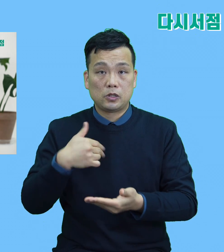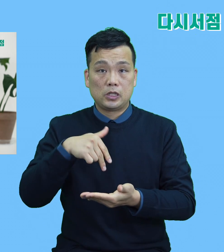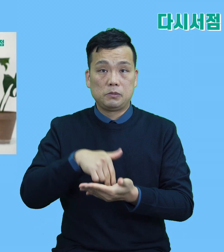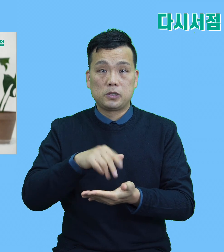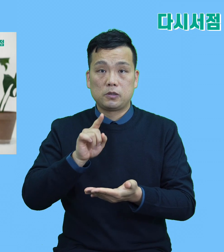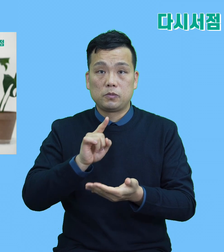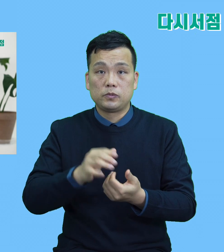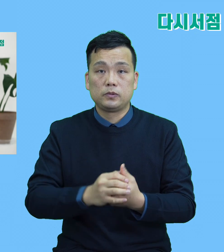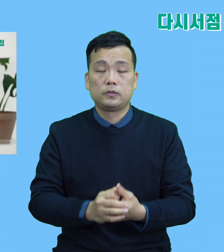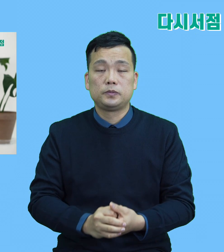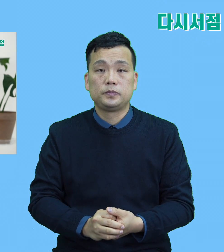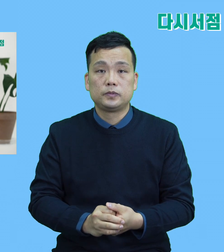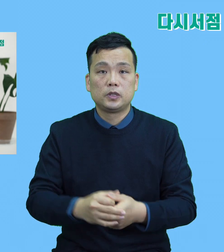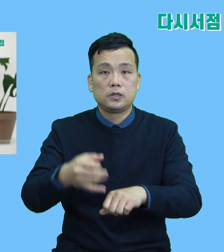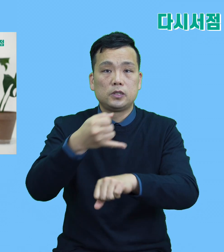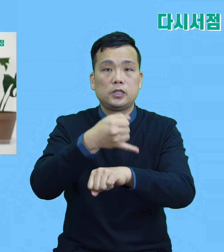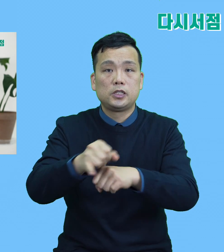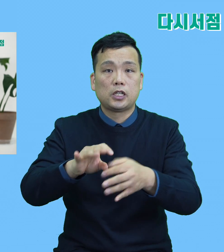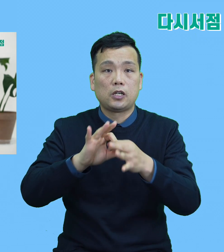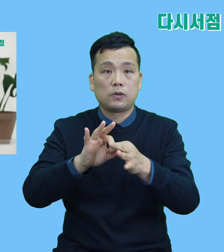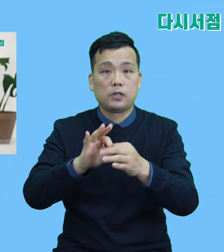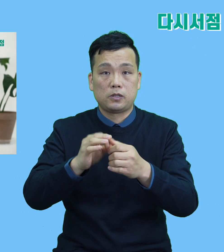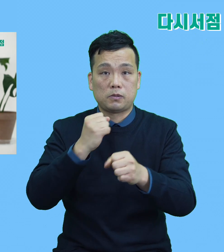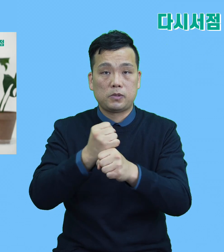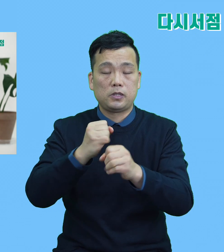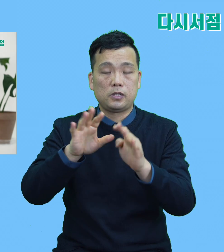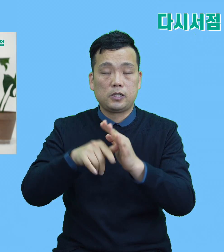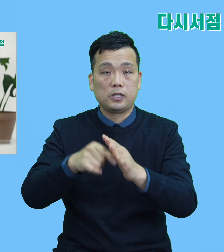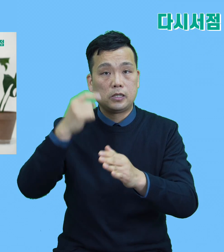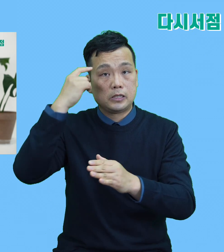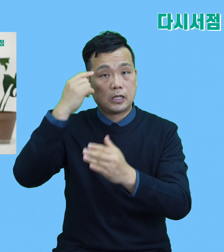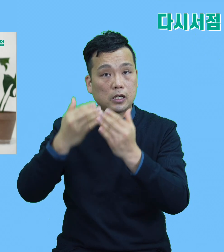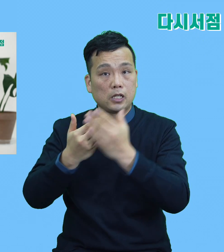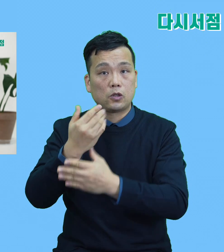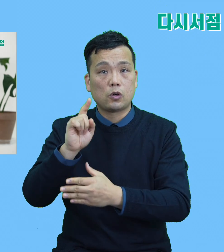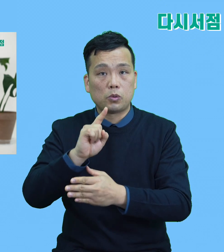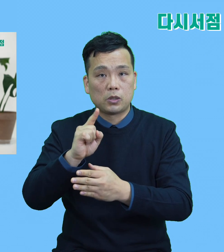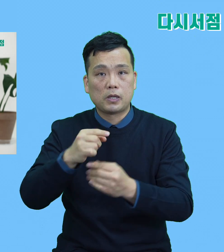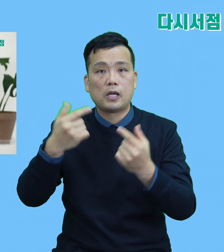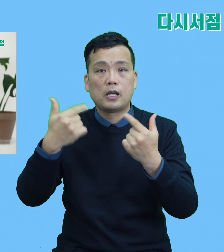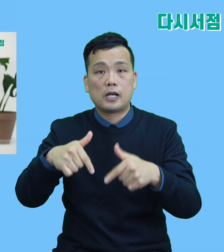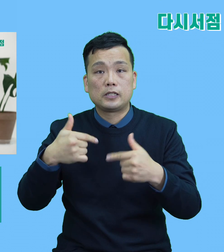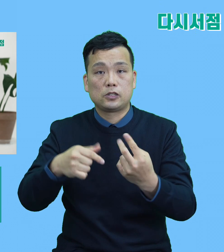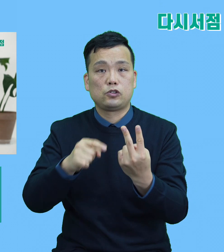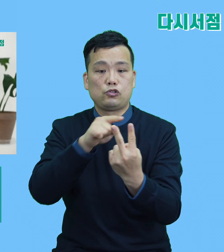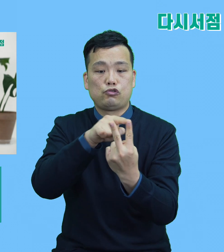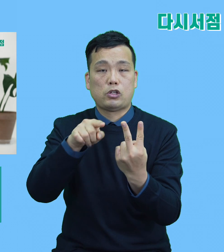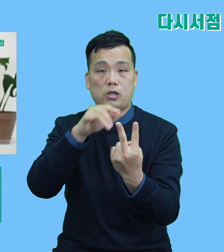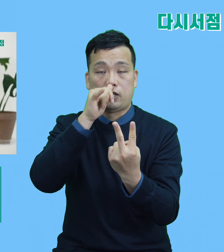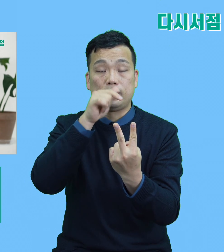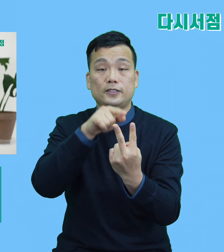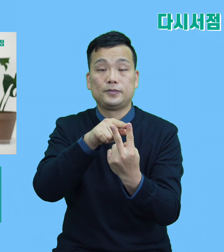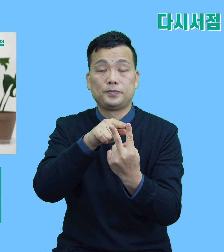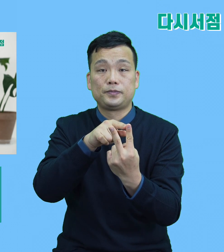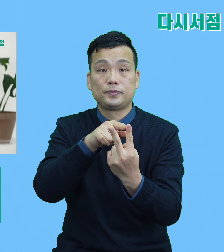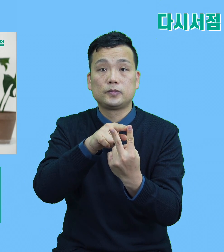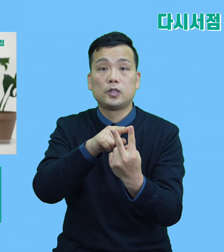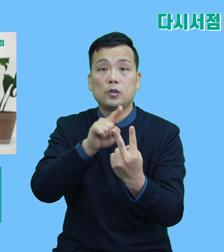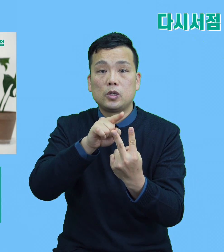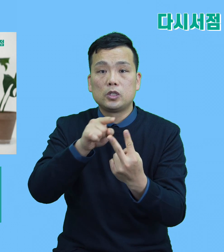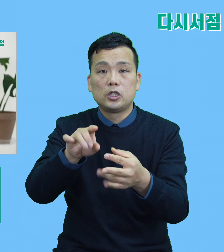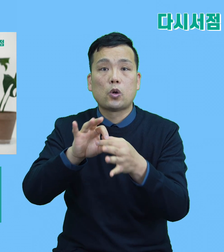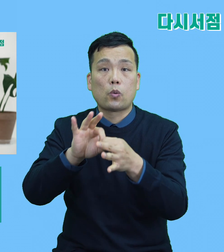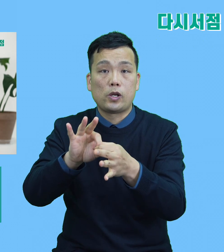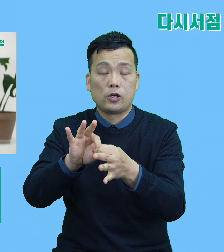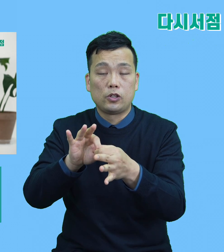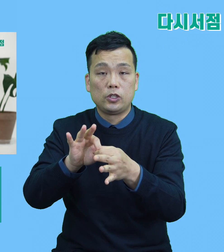저희가 뭔가 디자인을 구상할 때 생각하는 거는 항상 두 가지예요. 이 장르